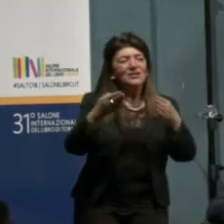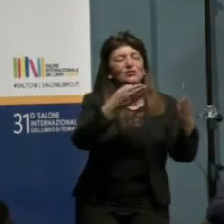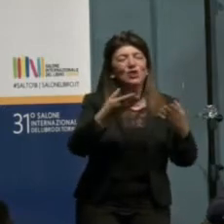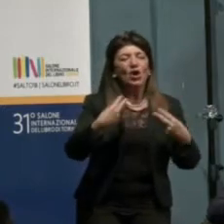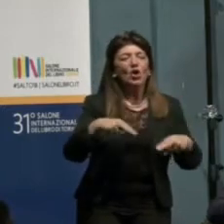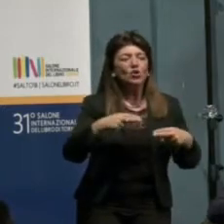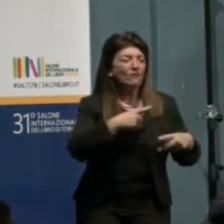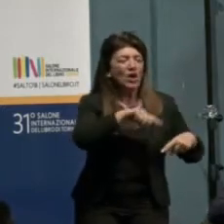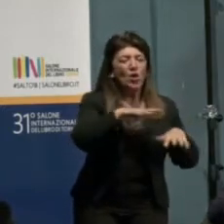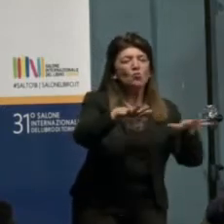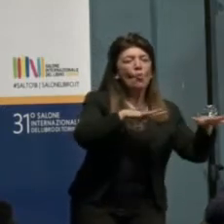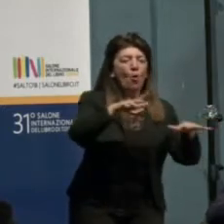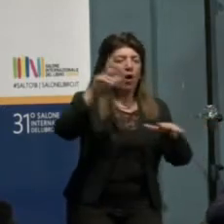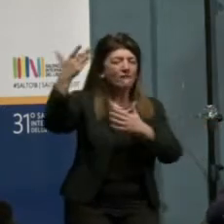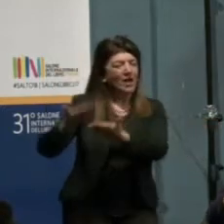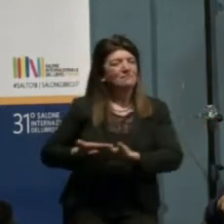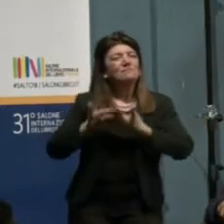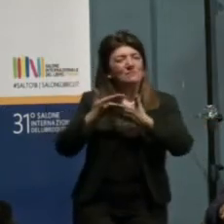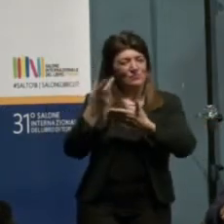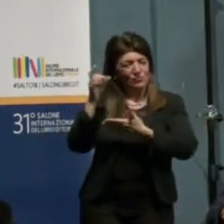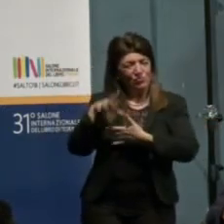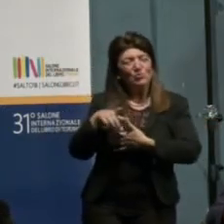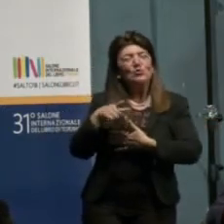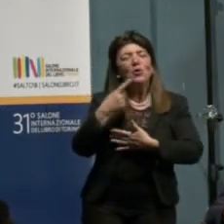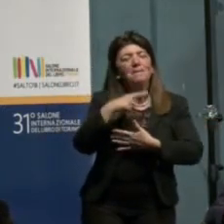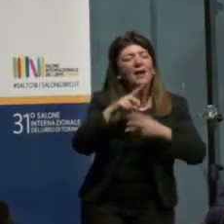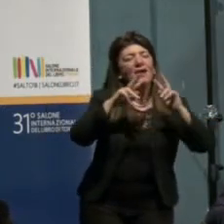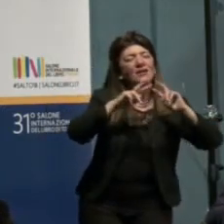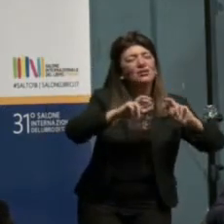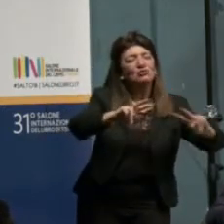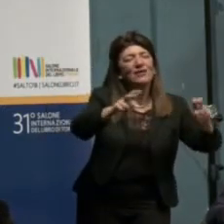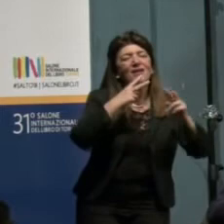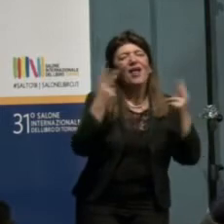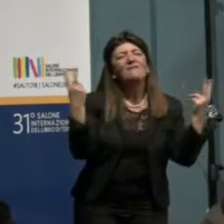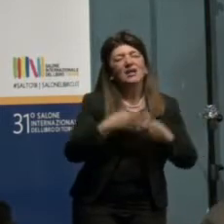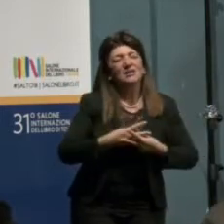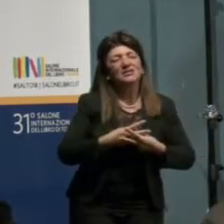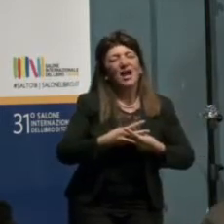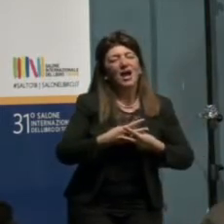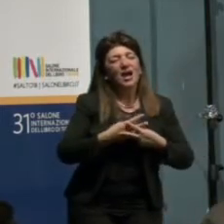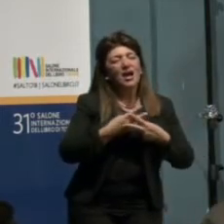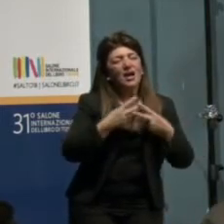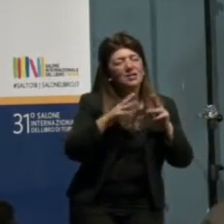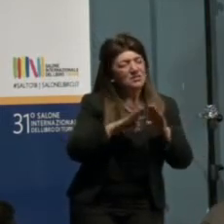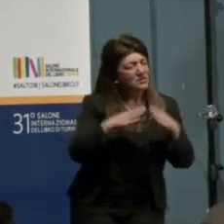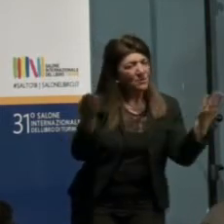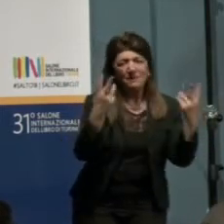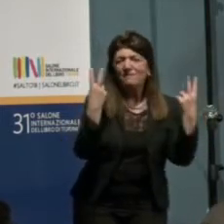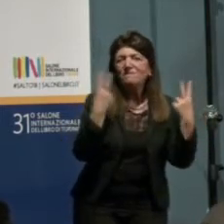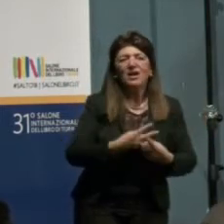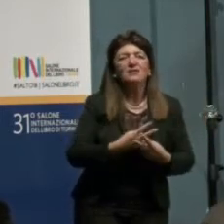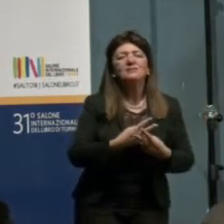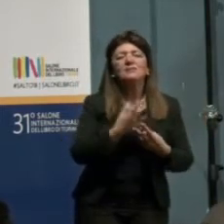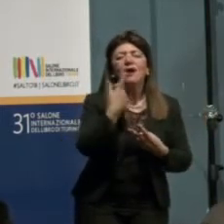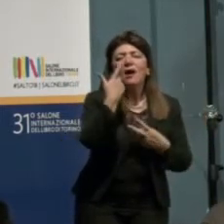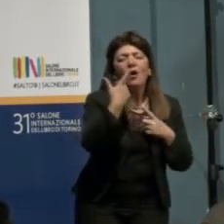diciamo che la nostra ricerca di verità un po anche per mantenere